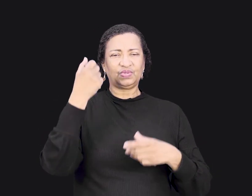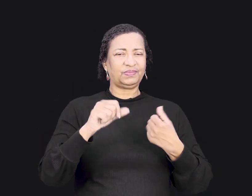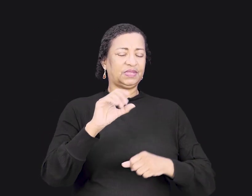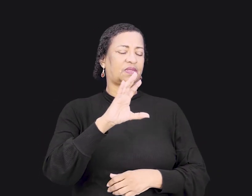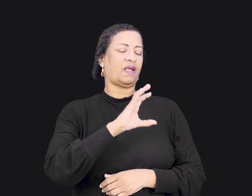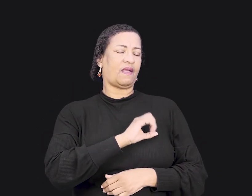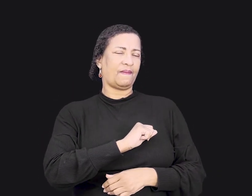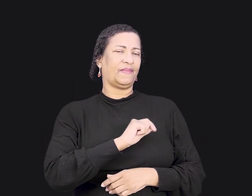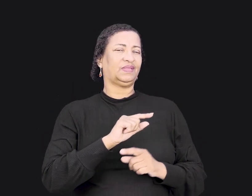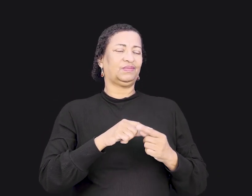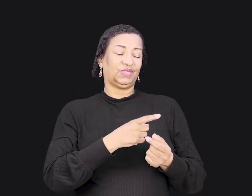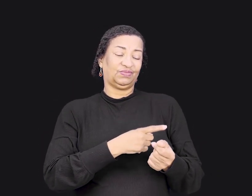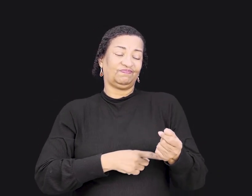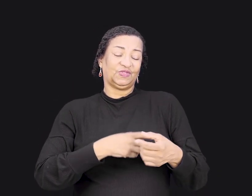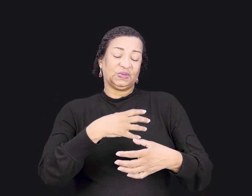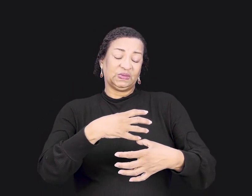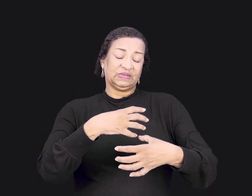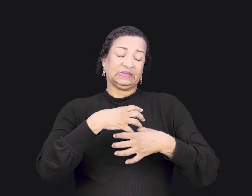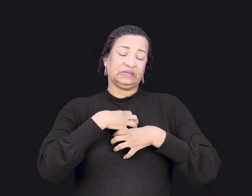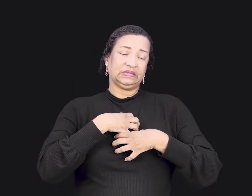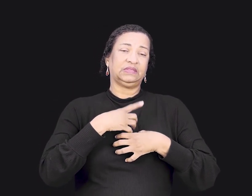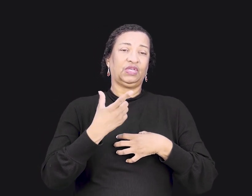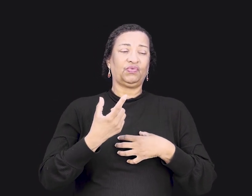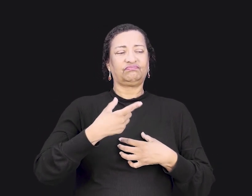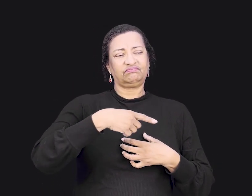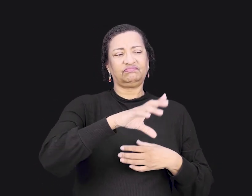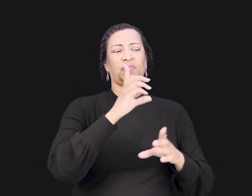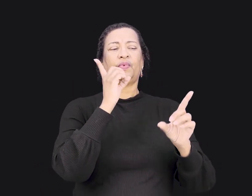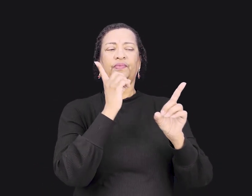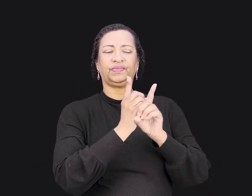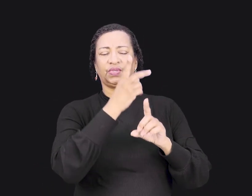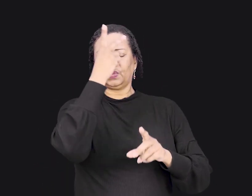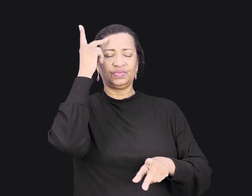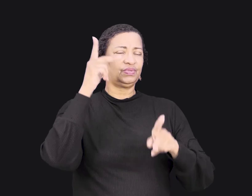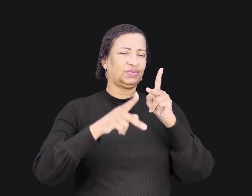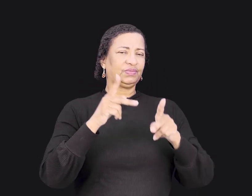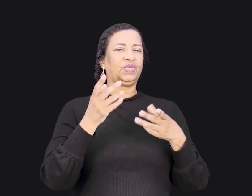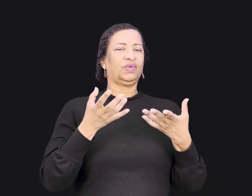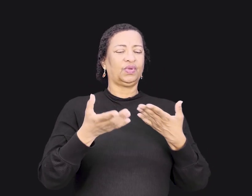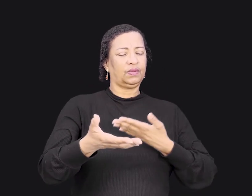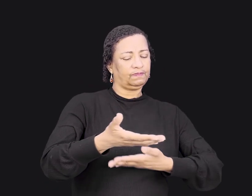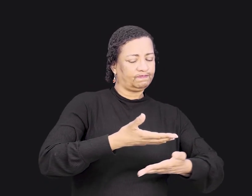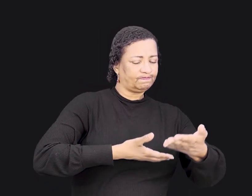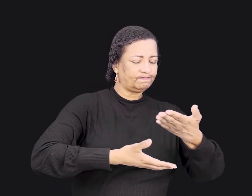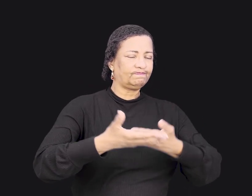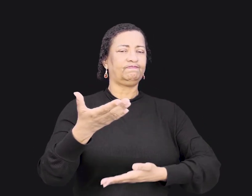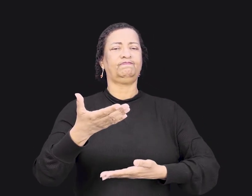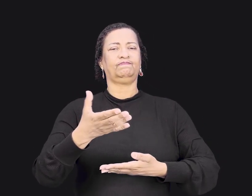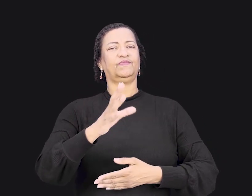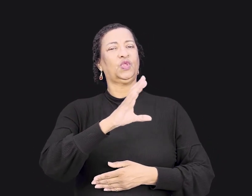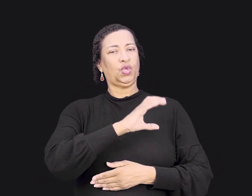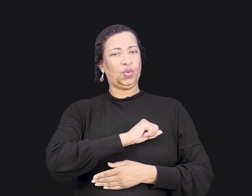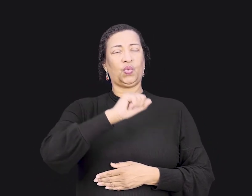estão feridas. Estou a caminho de me encontrar com essa gente. Eu quero estar entre elas. E o amor que o Senhor